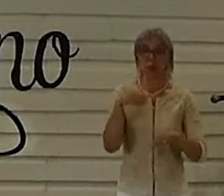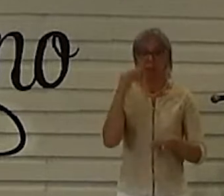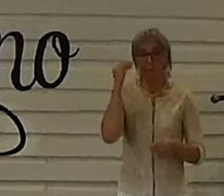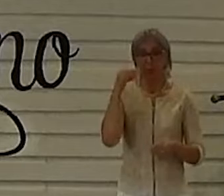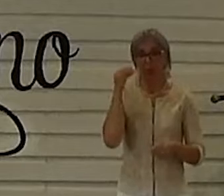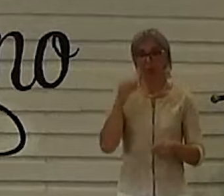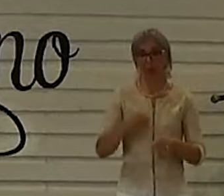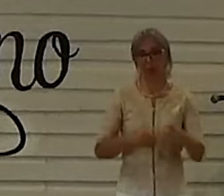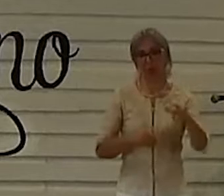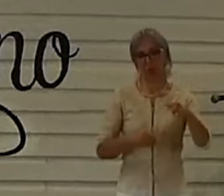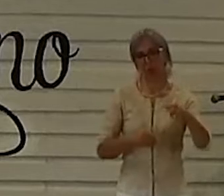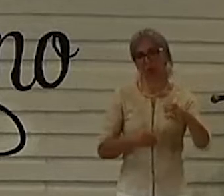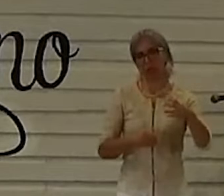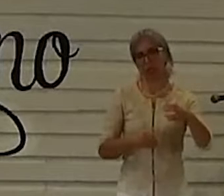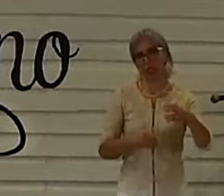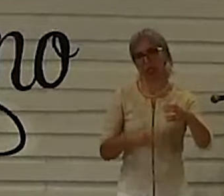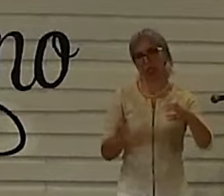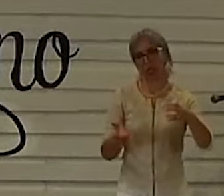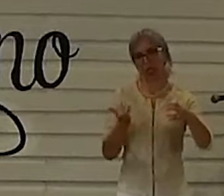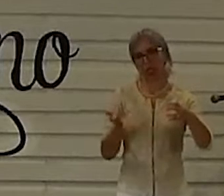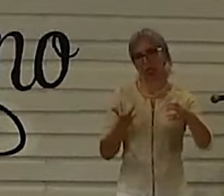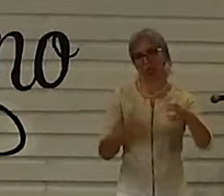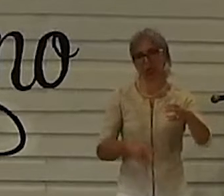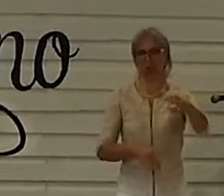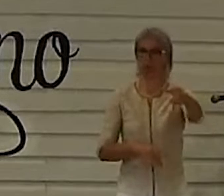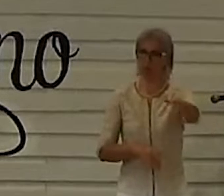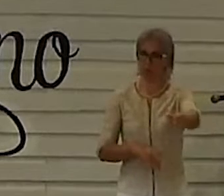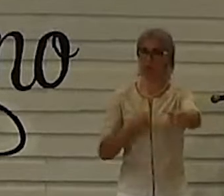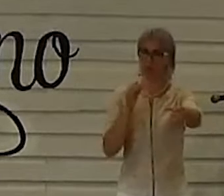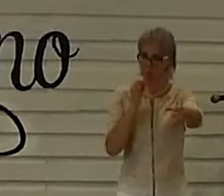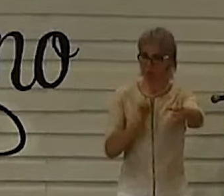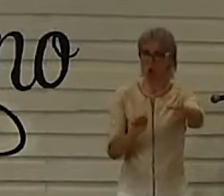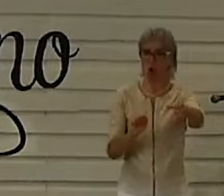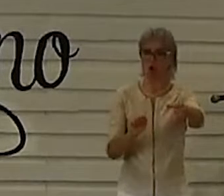sai cosa fa nella tua vita? Ti fa vedere.